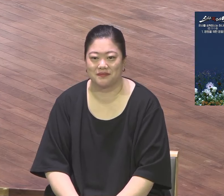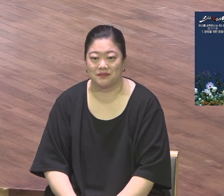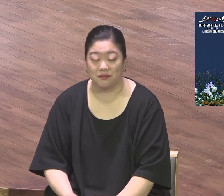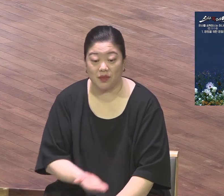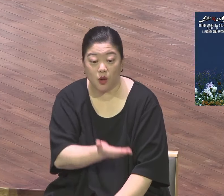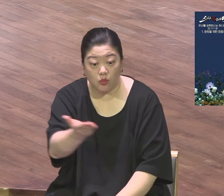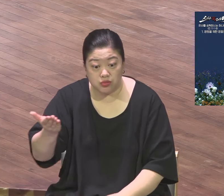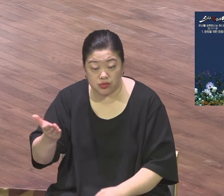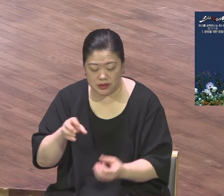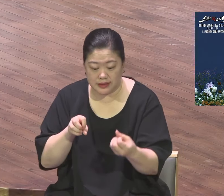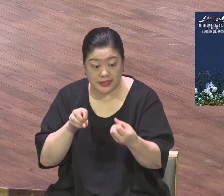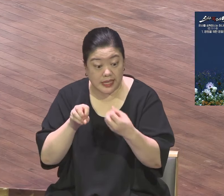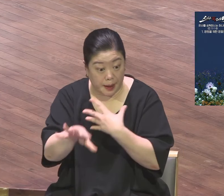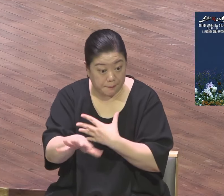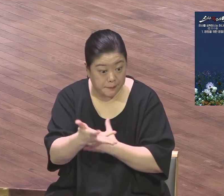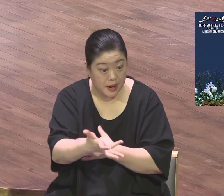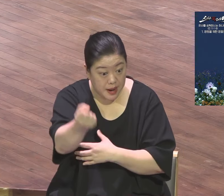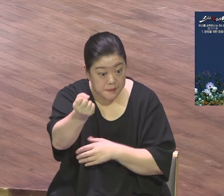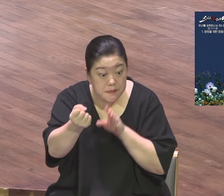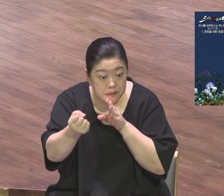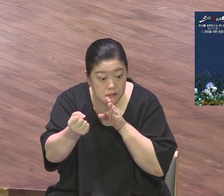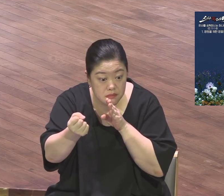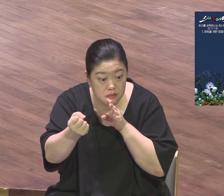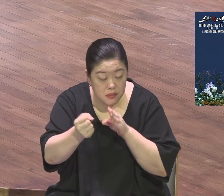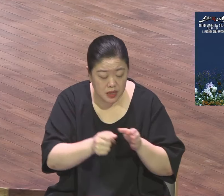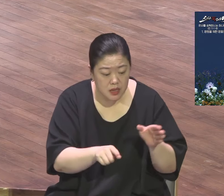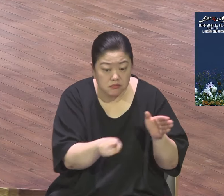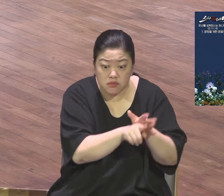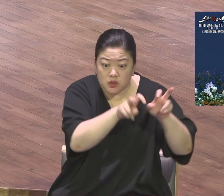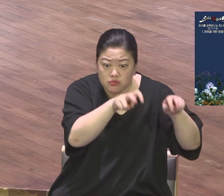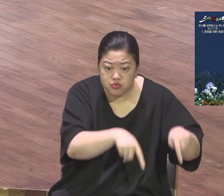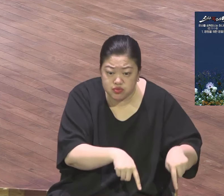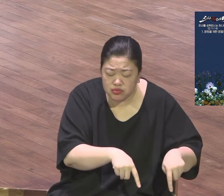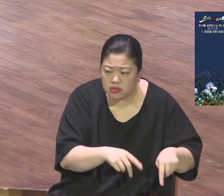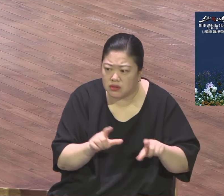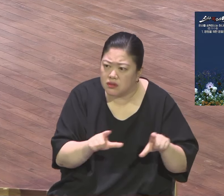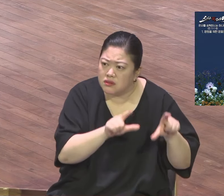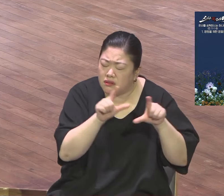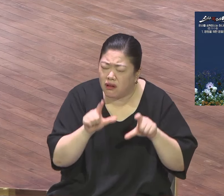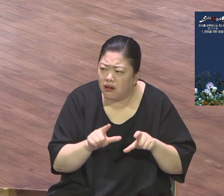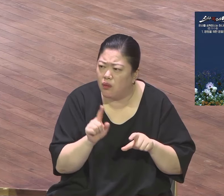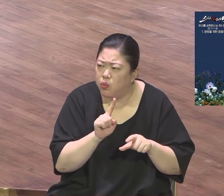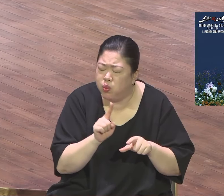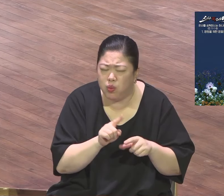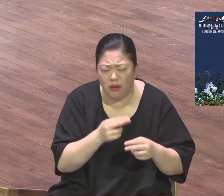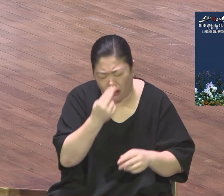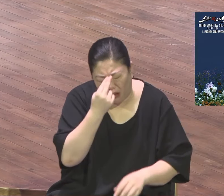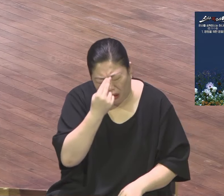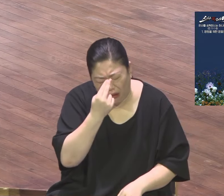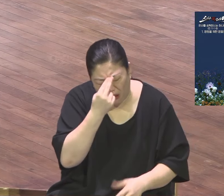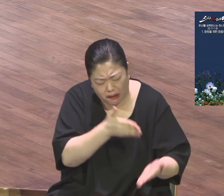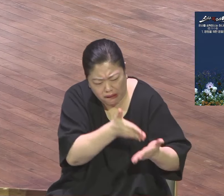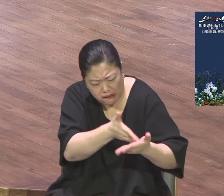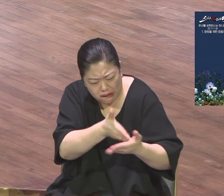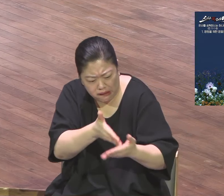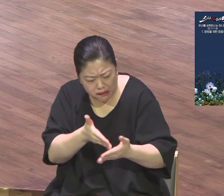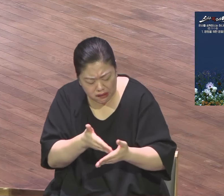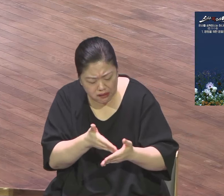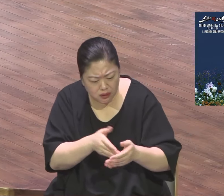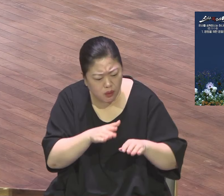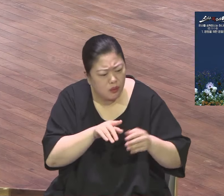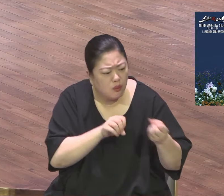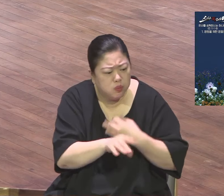있습니까? 지금 현장의 불신자들은요 전부 다 온갖 영적 문제 휩싸여